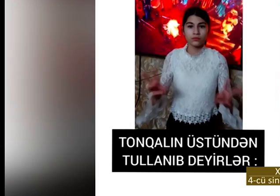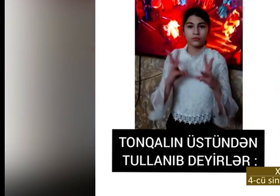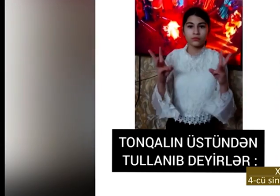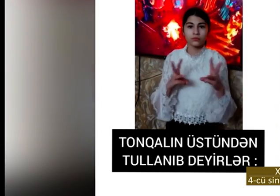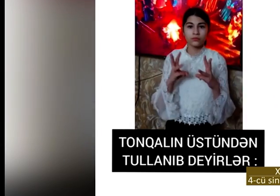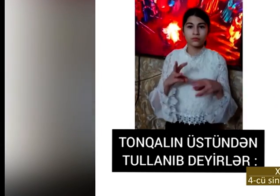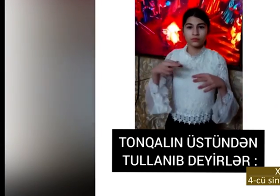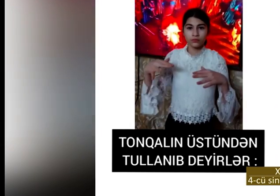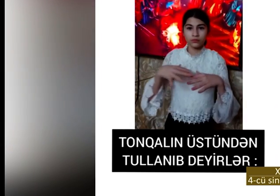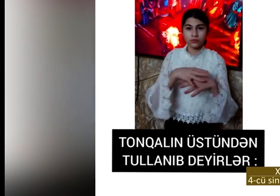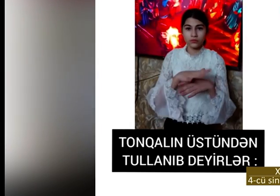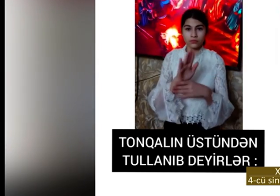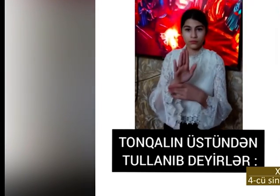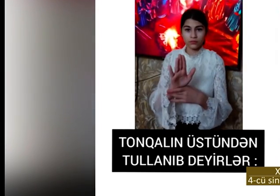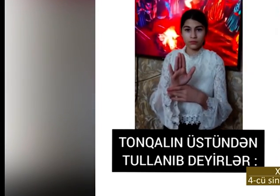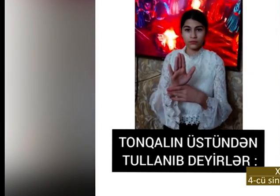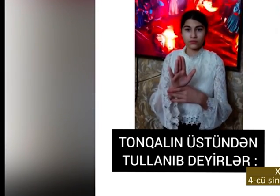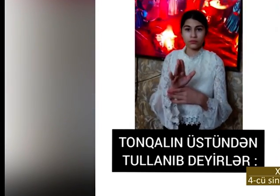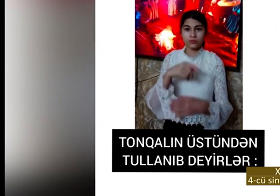Tonqalın üstündən tullanıb deyirlər.